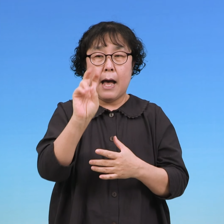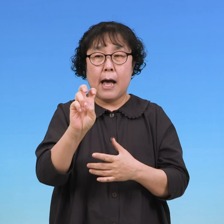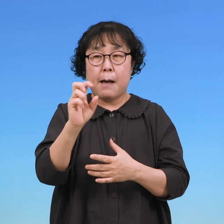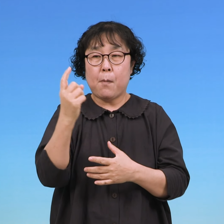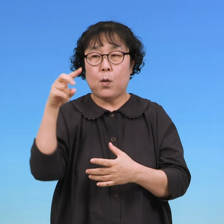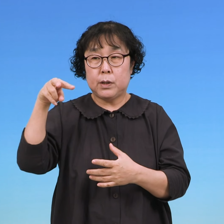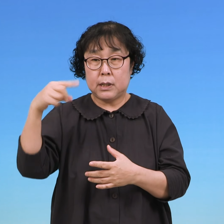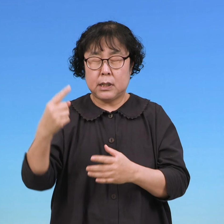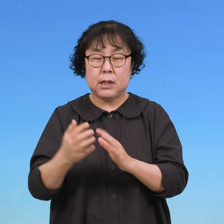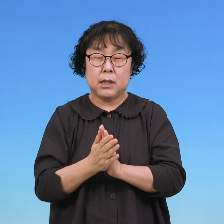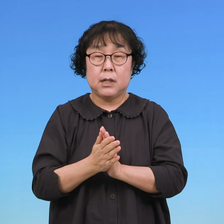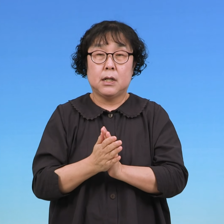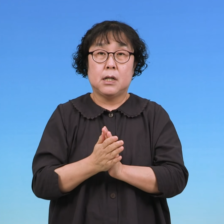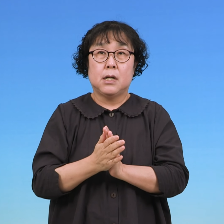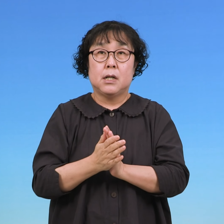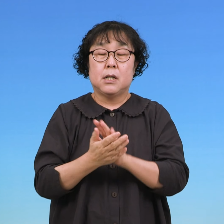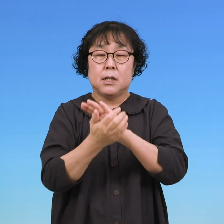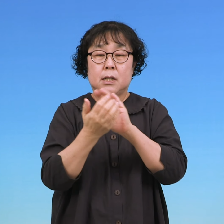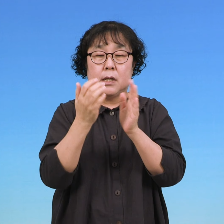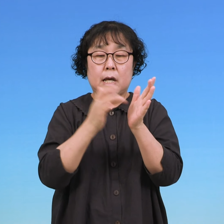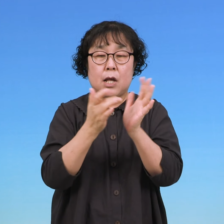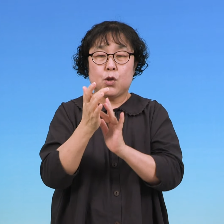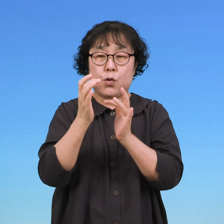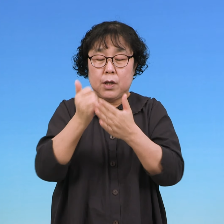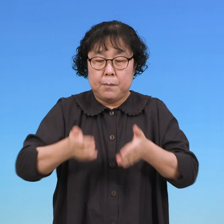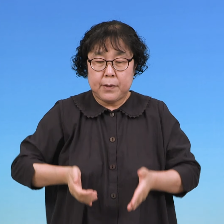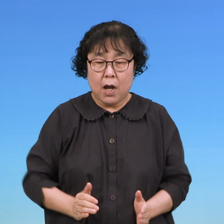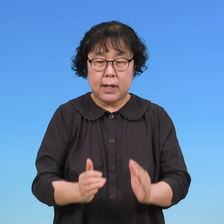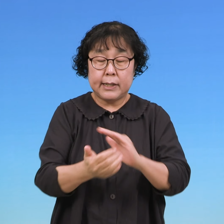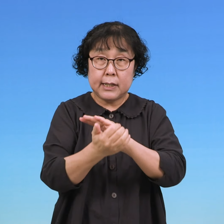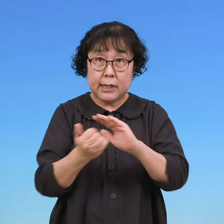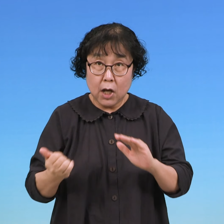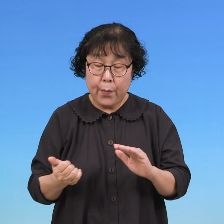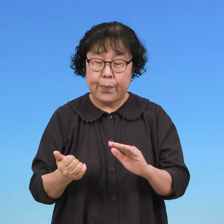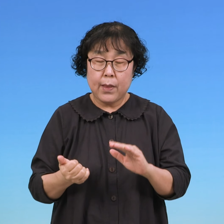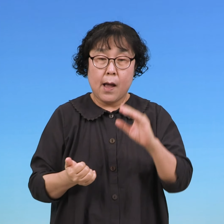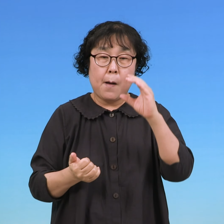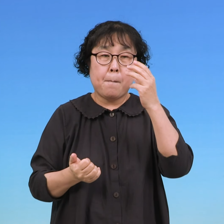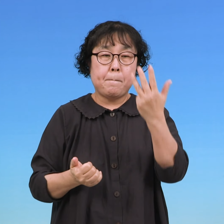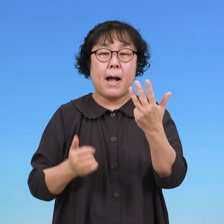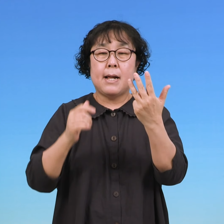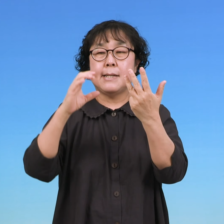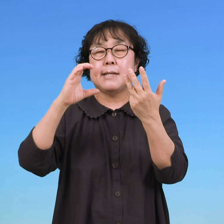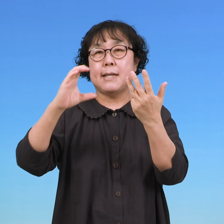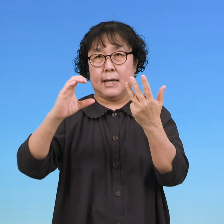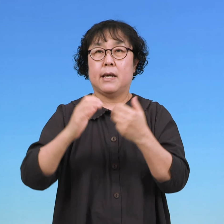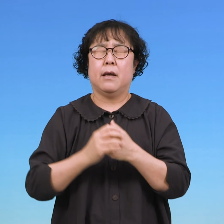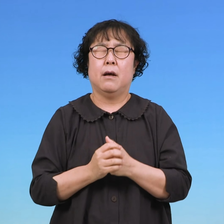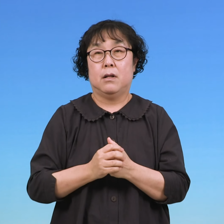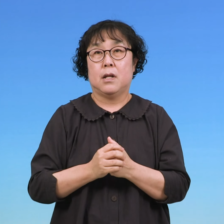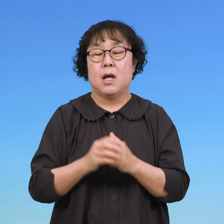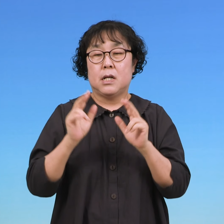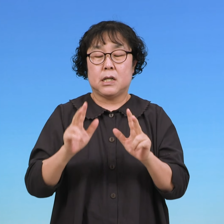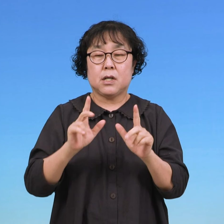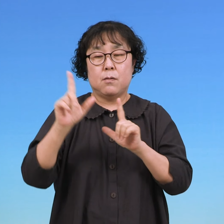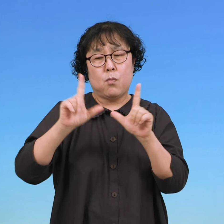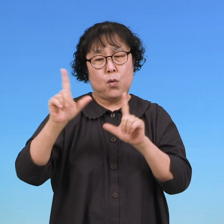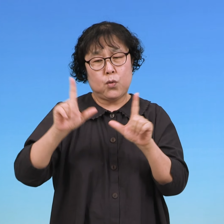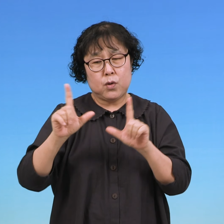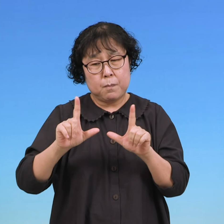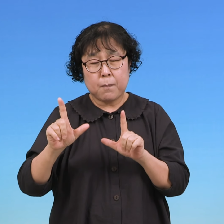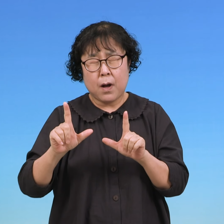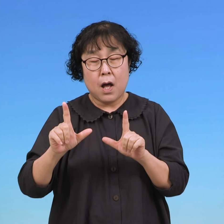주전 8세기인데요. 그 상황을 쭉 제가 자료를 보니까 이게 딱 옥 목사님이 지적하시는 오늘 이 시대에 참 너무나